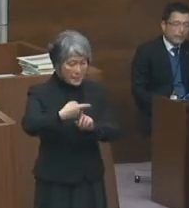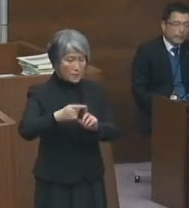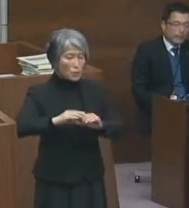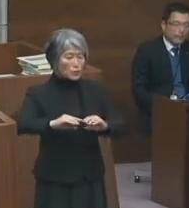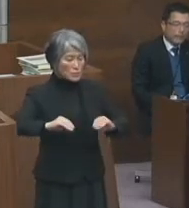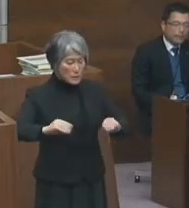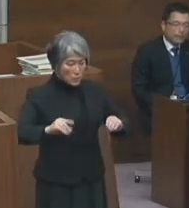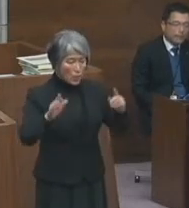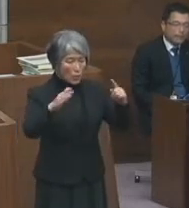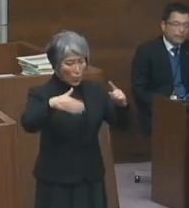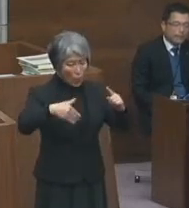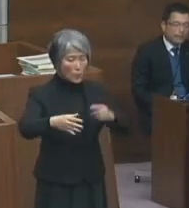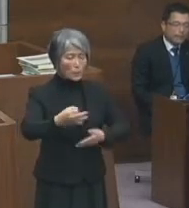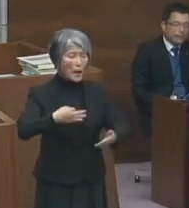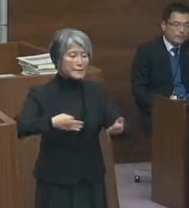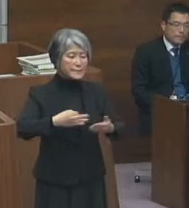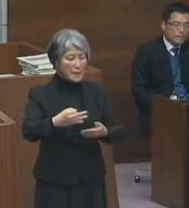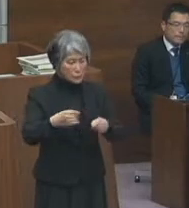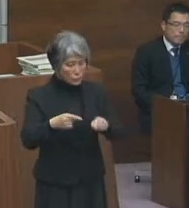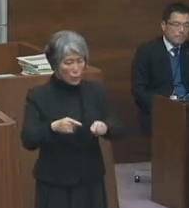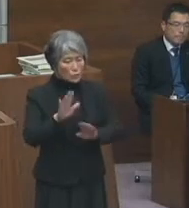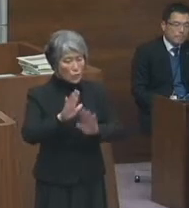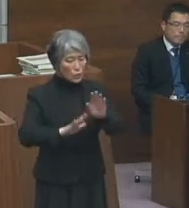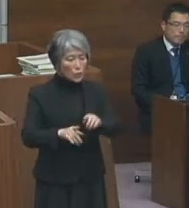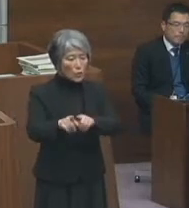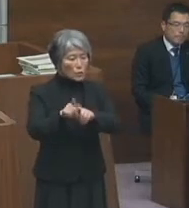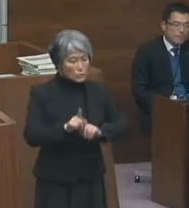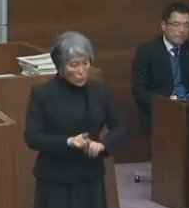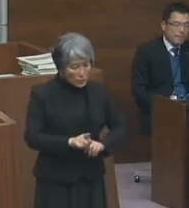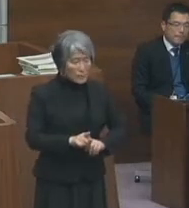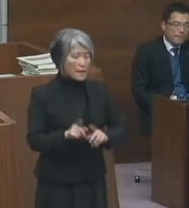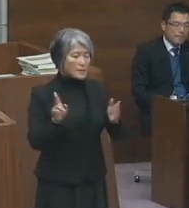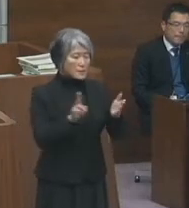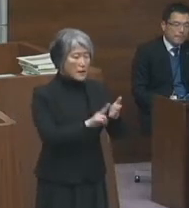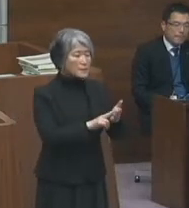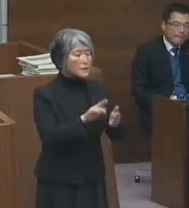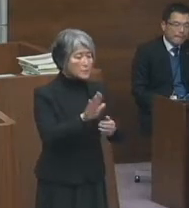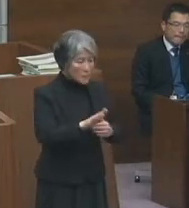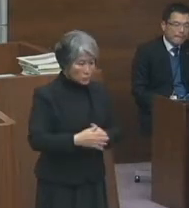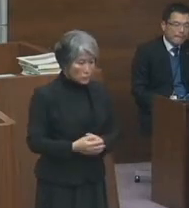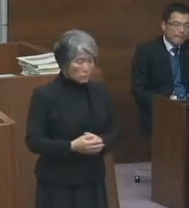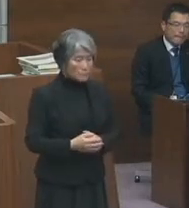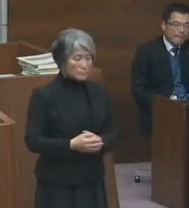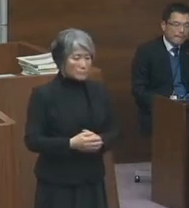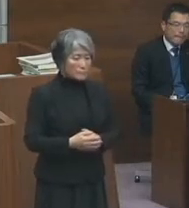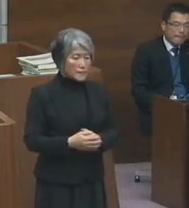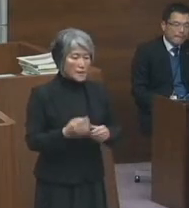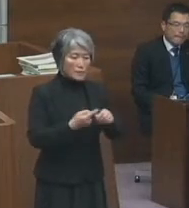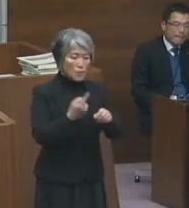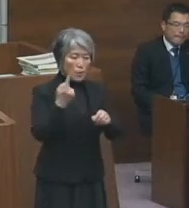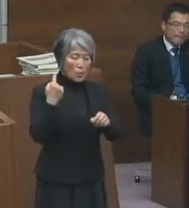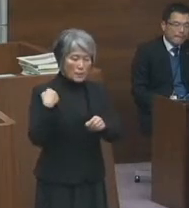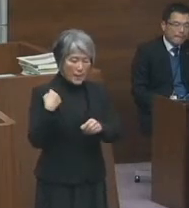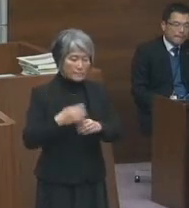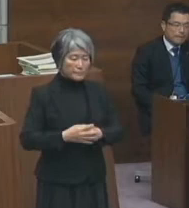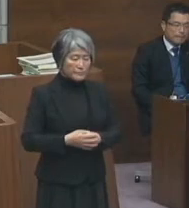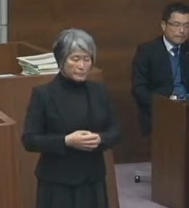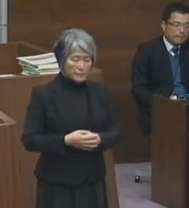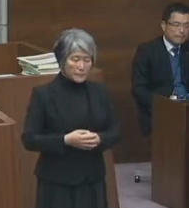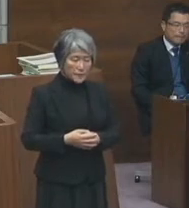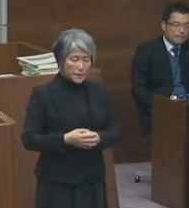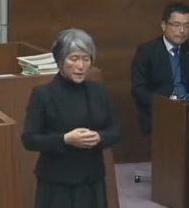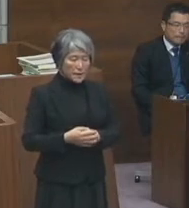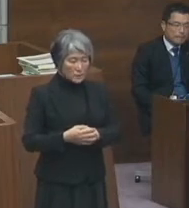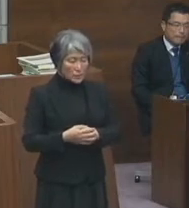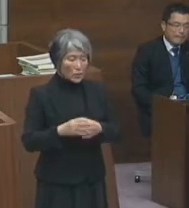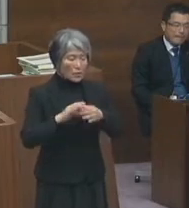が改めて協議することとなりました。昨年10月、関連不動産開発グループが